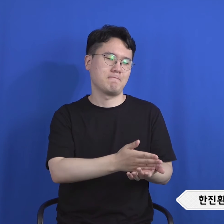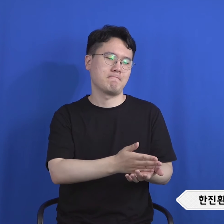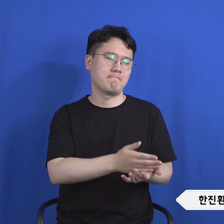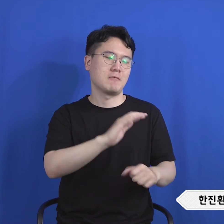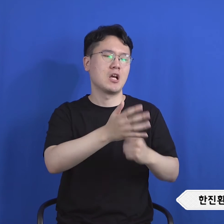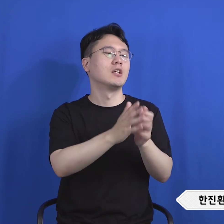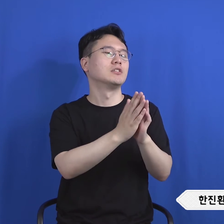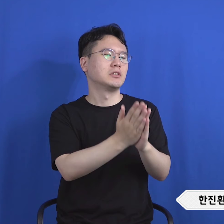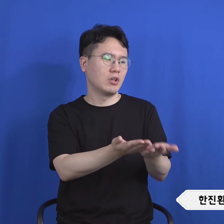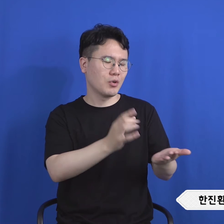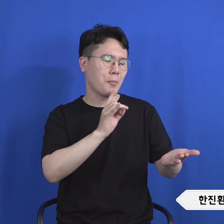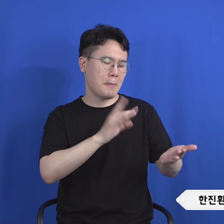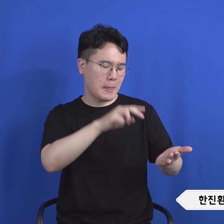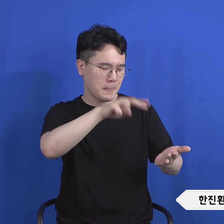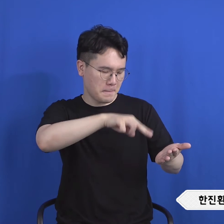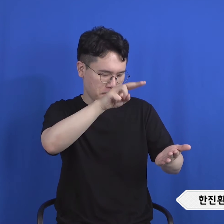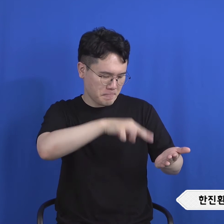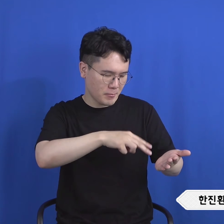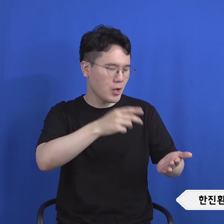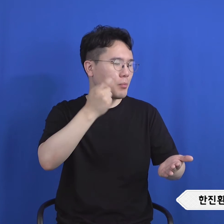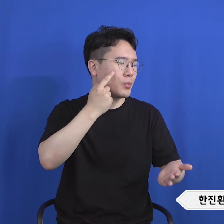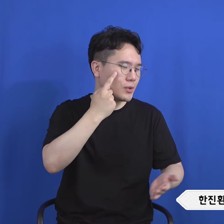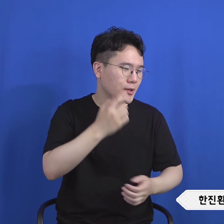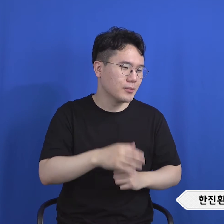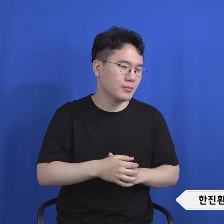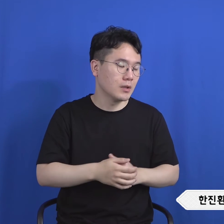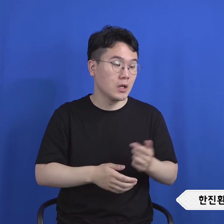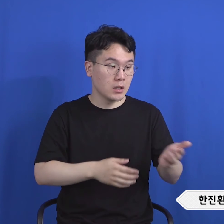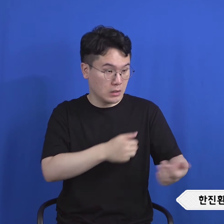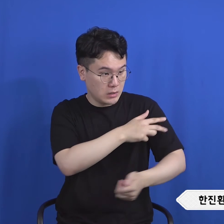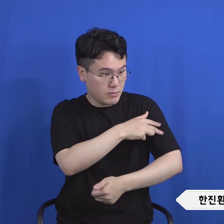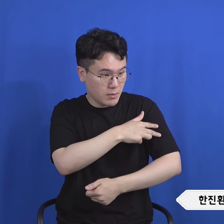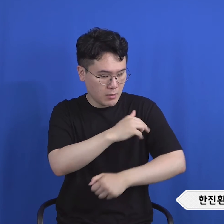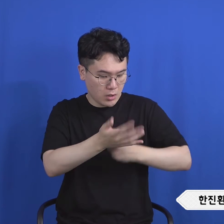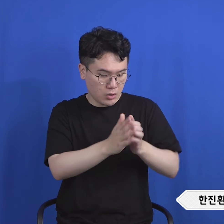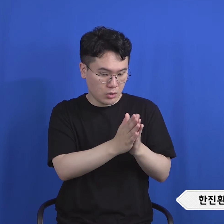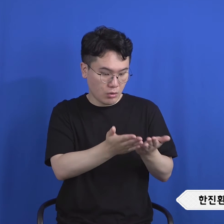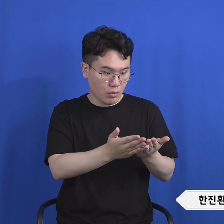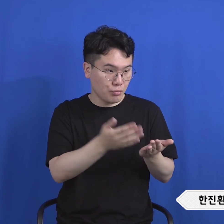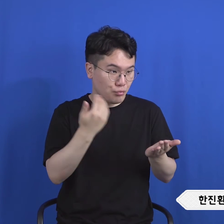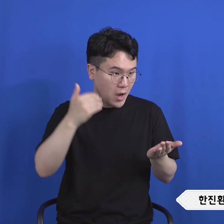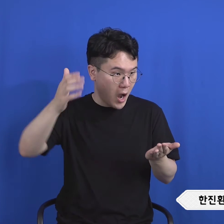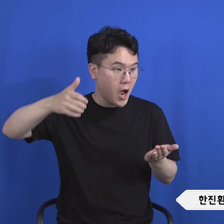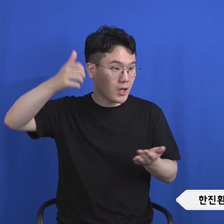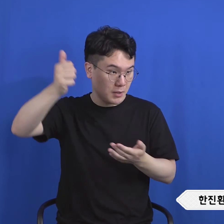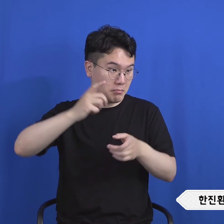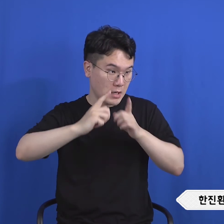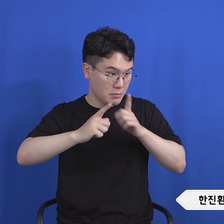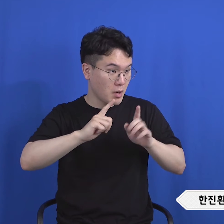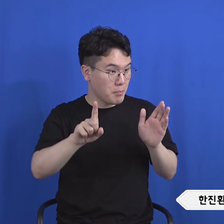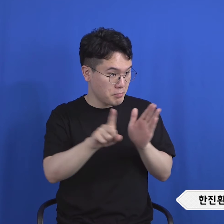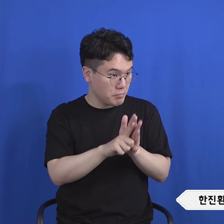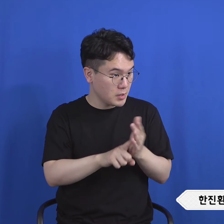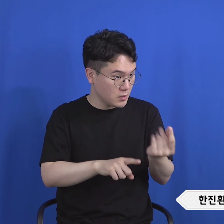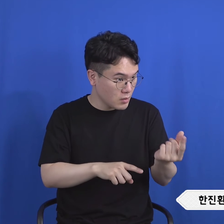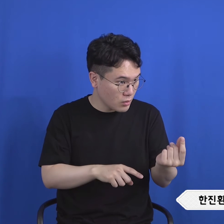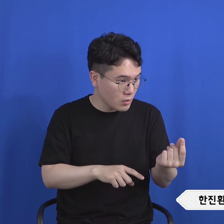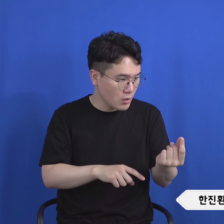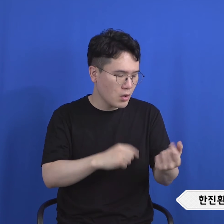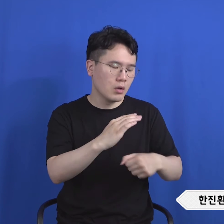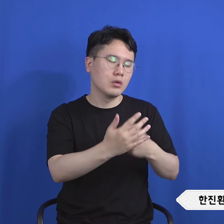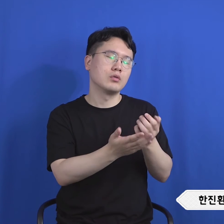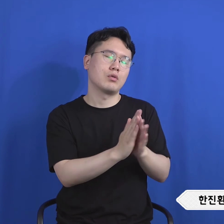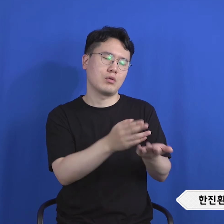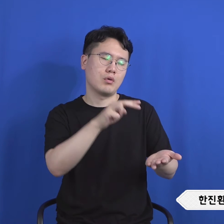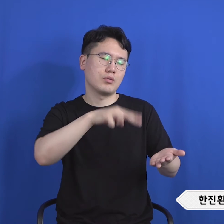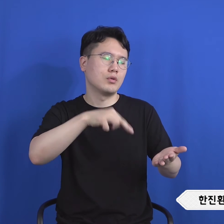보세요. 집사님도 성경은 하나님의 말씀인 것을 믿지 않습니까? 성경을 보세요. 그리고